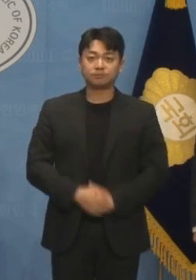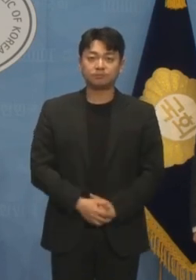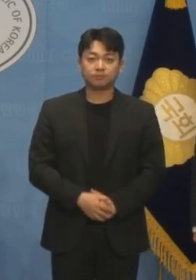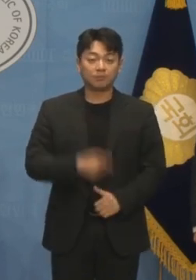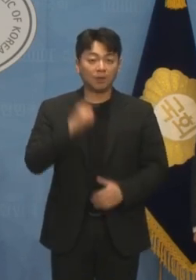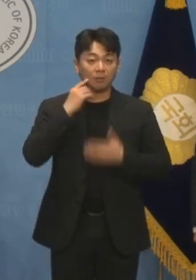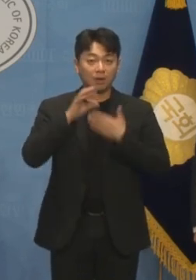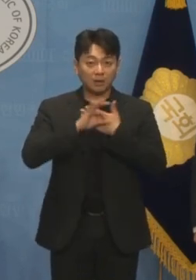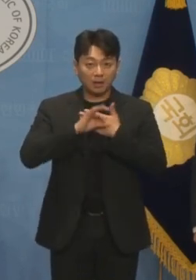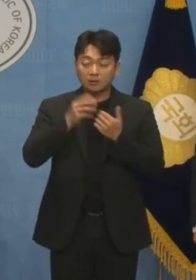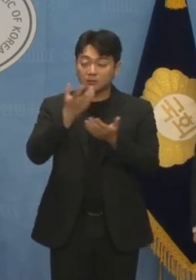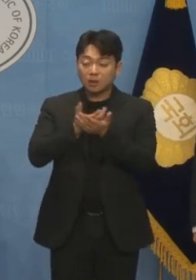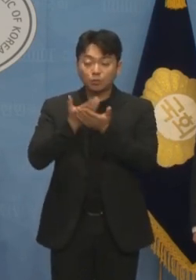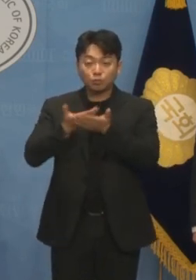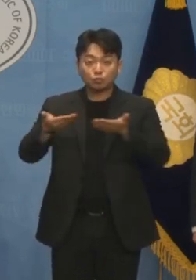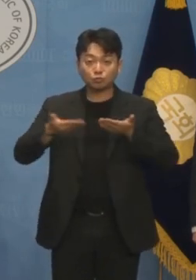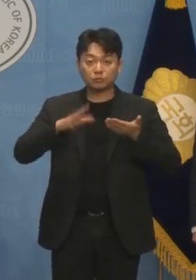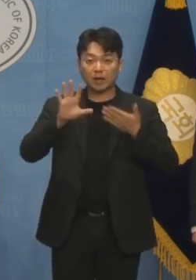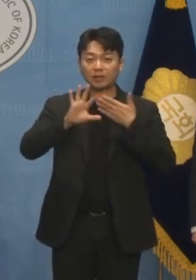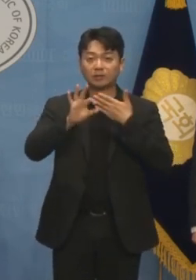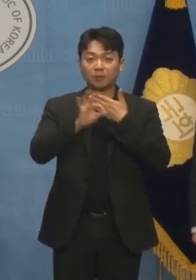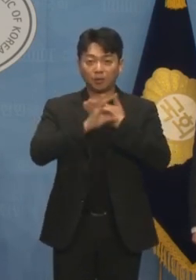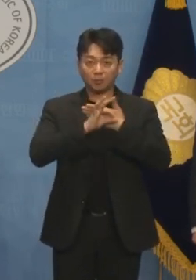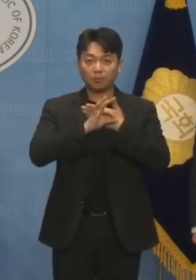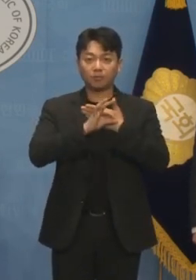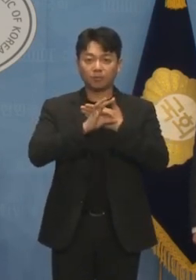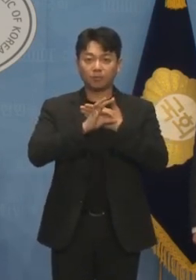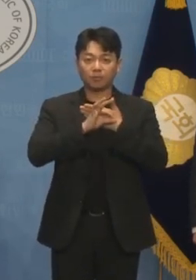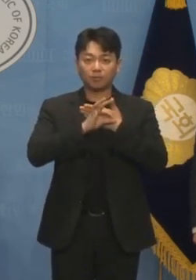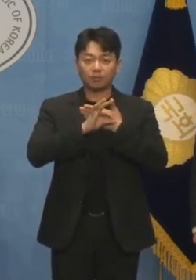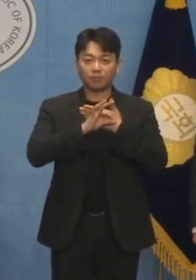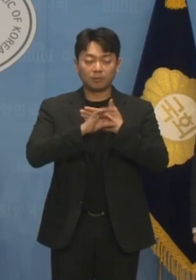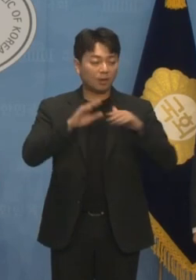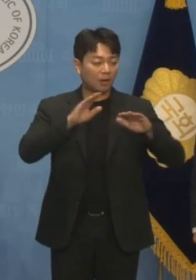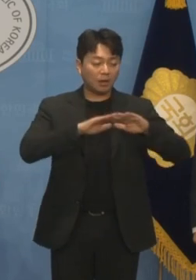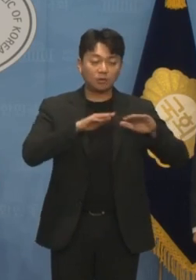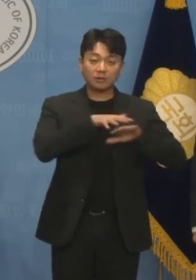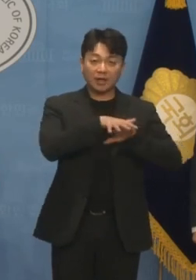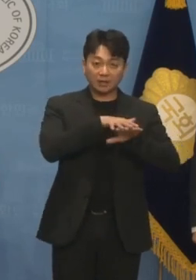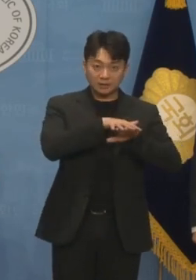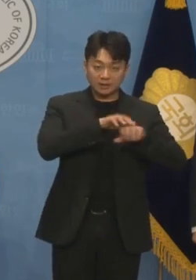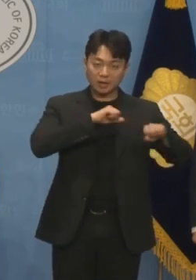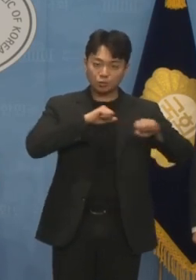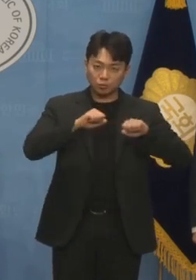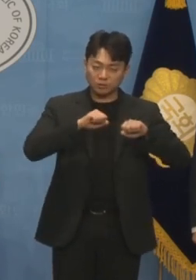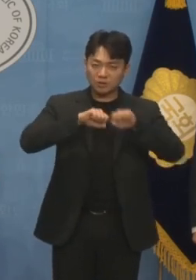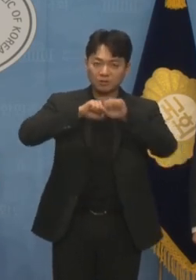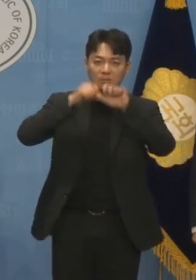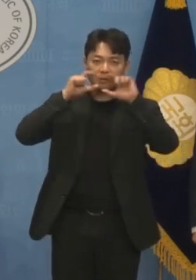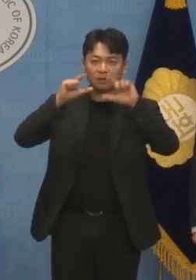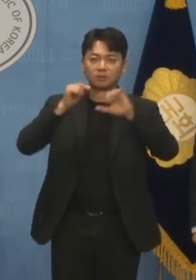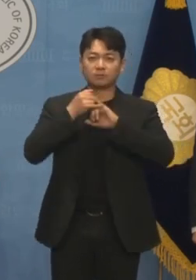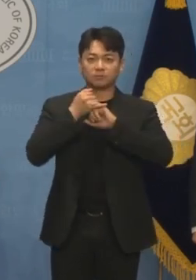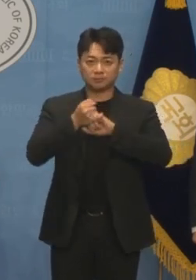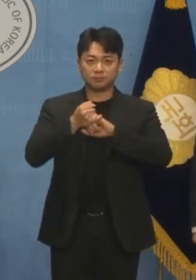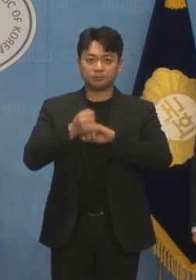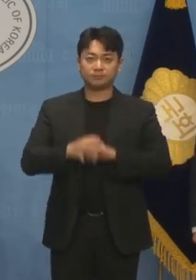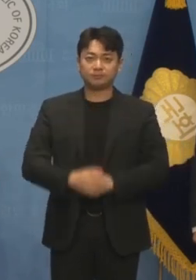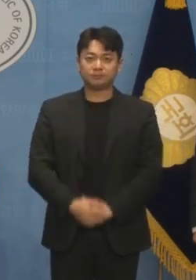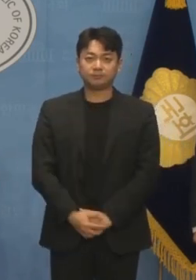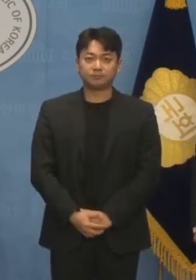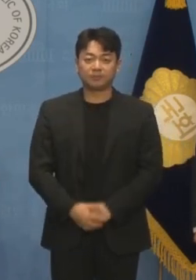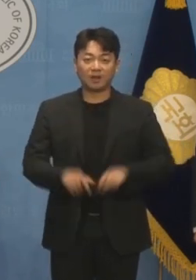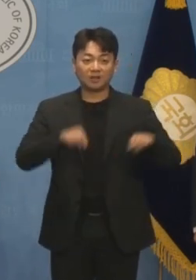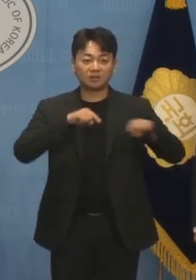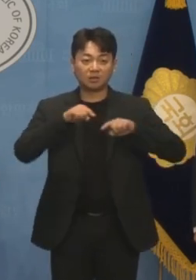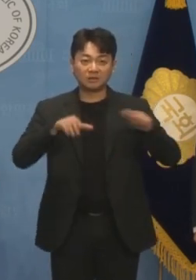지검이 자료와 적절한 답변을 제출하지 않는다면 우리 대책단이 행동으로 응하겠습니다 정치 보복에